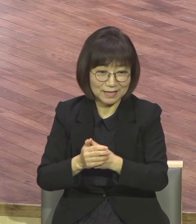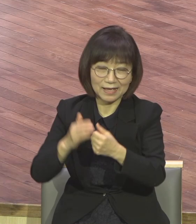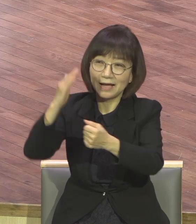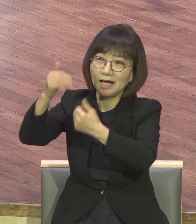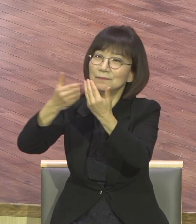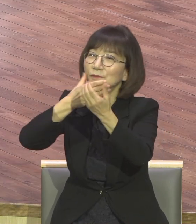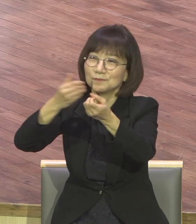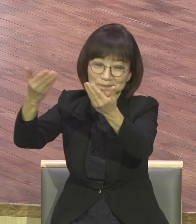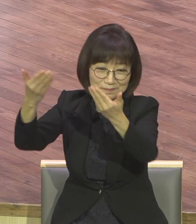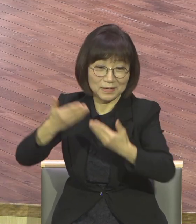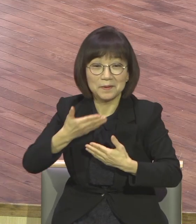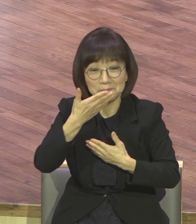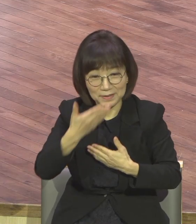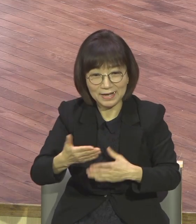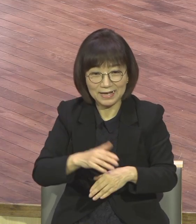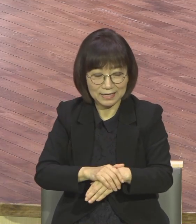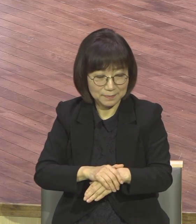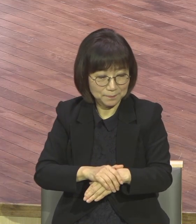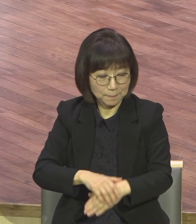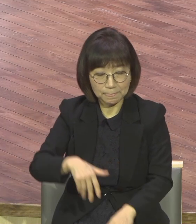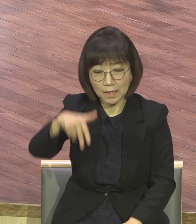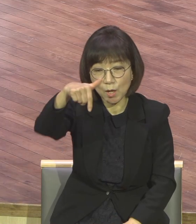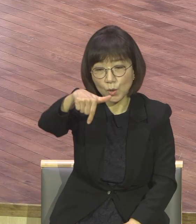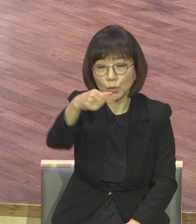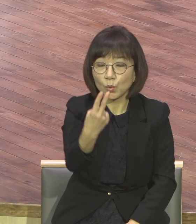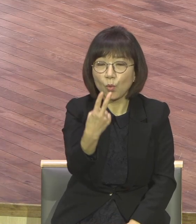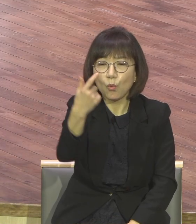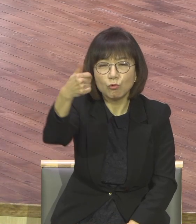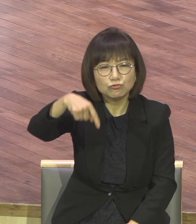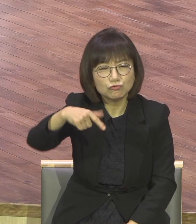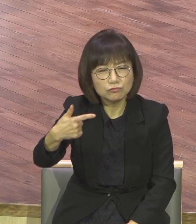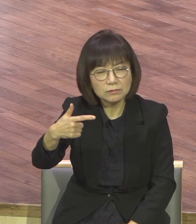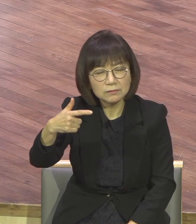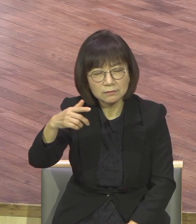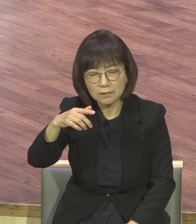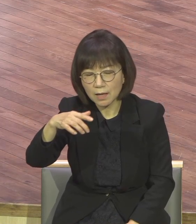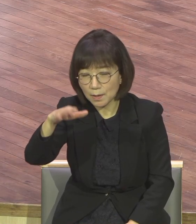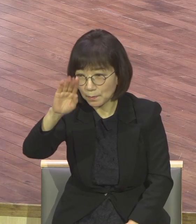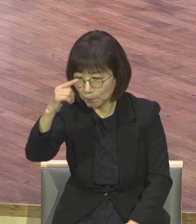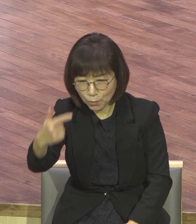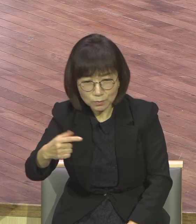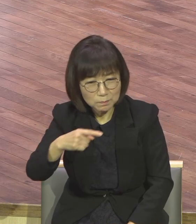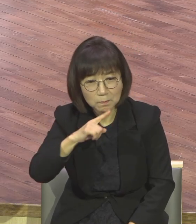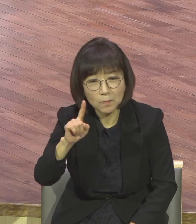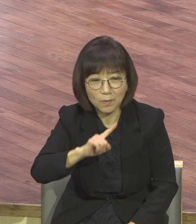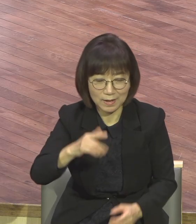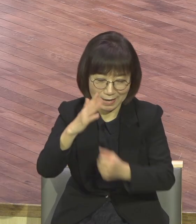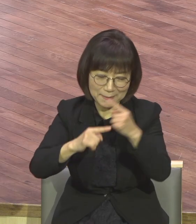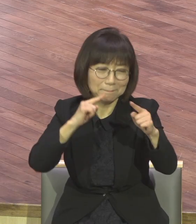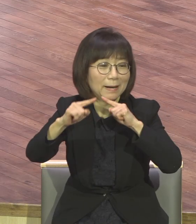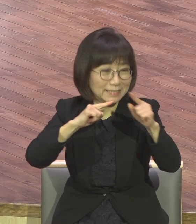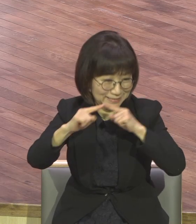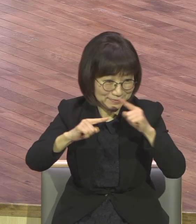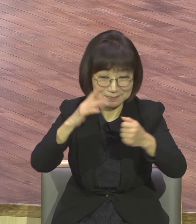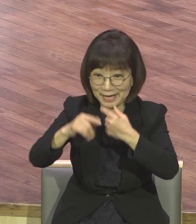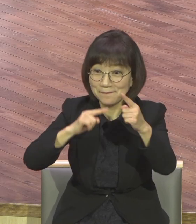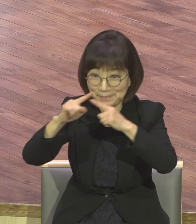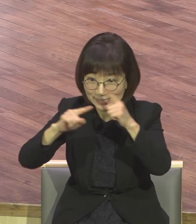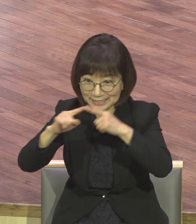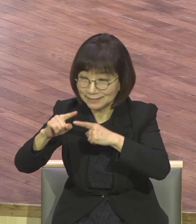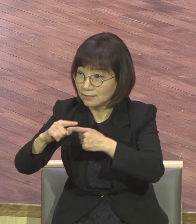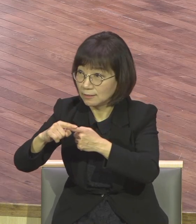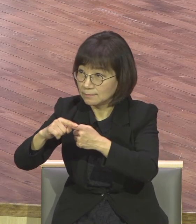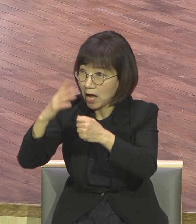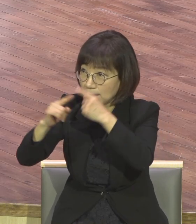때문에. 여기서 말씀하고 있는 교훈의 본과 하나님 말씀, 특히 하나님의 말씀인 복음을 마음속에